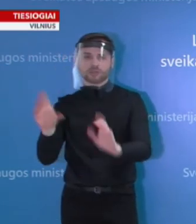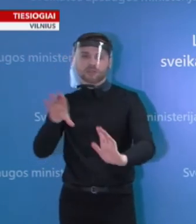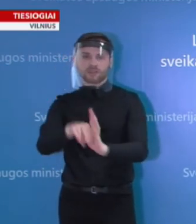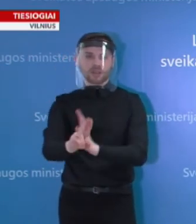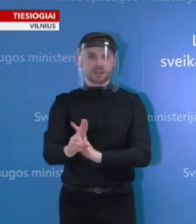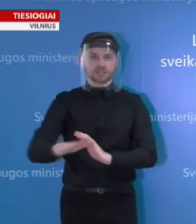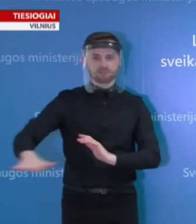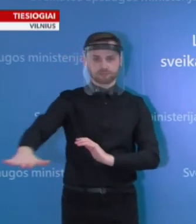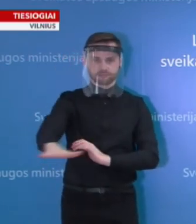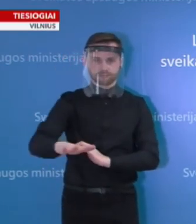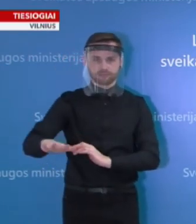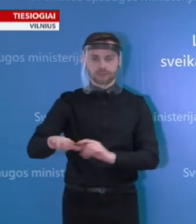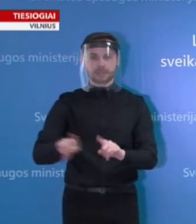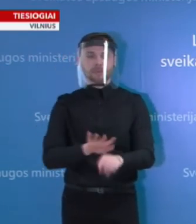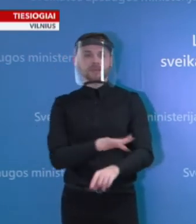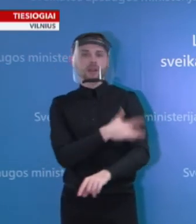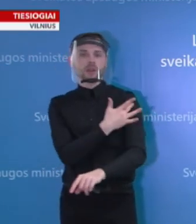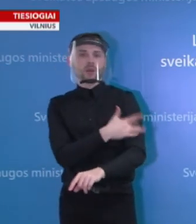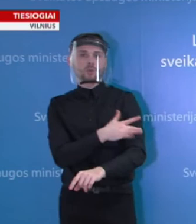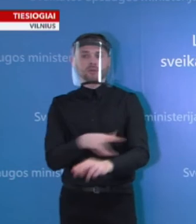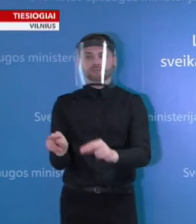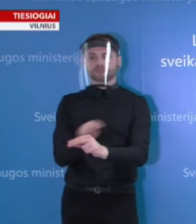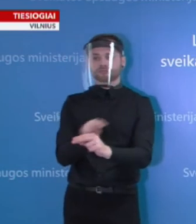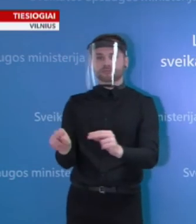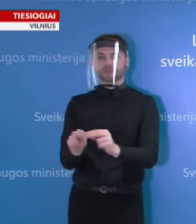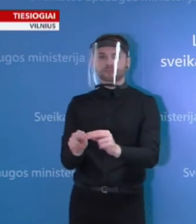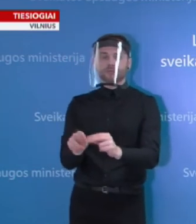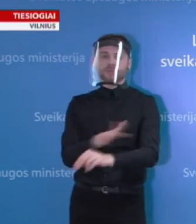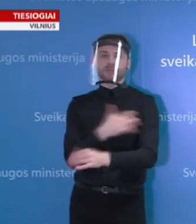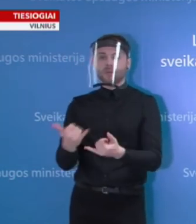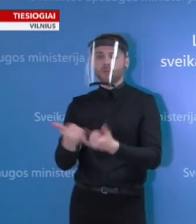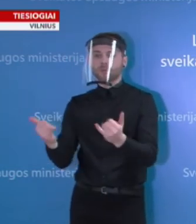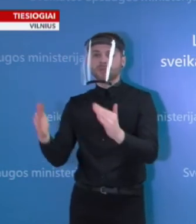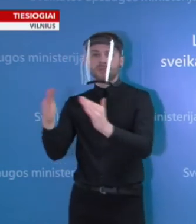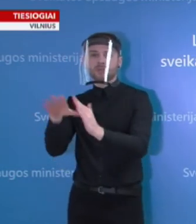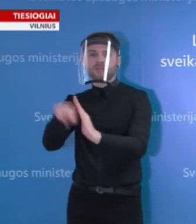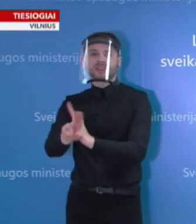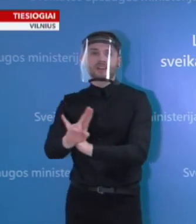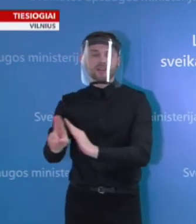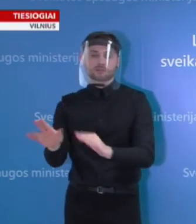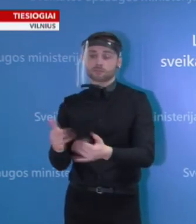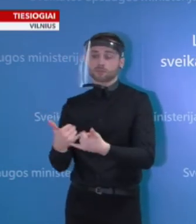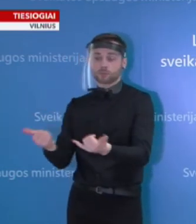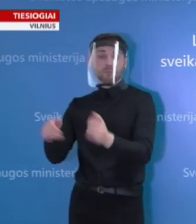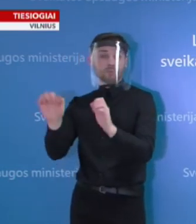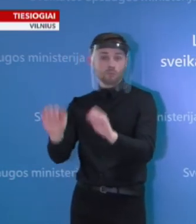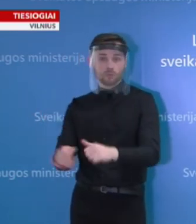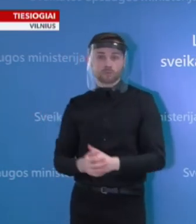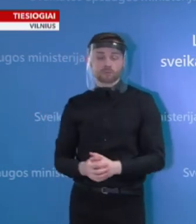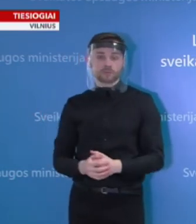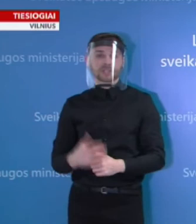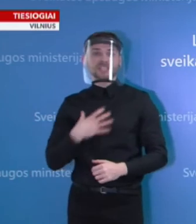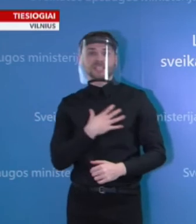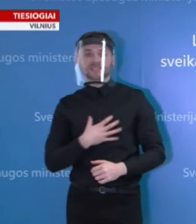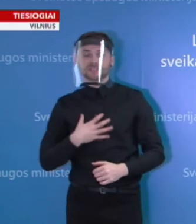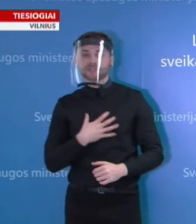yra slauga į namus, yra kitos paslaugos. Žodžiu, tikrai matyti šitoj situacijoje reikėtų visiems